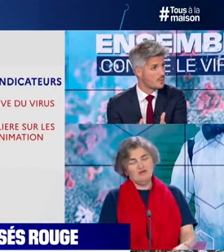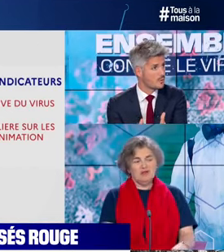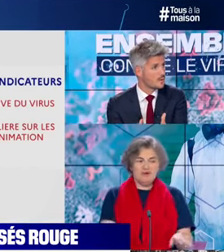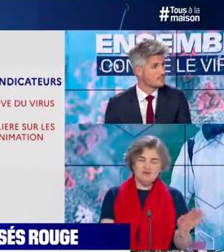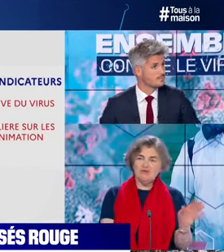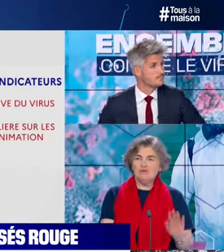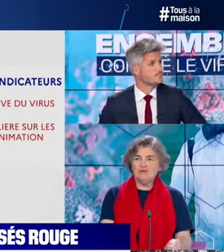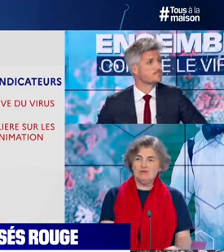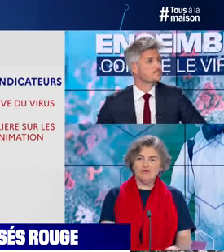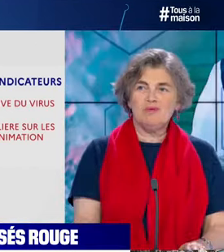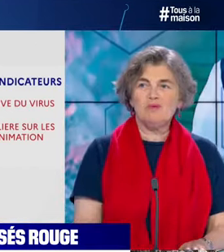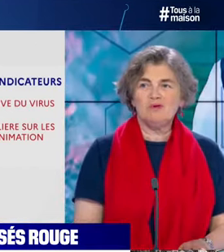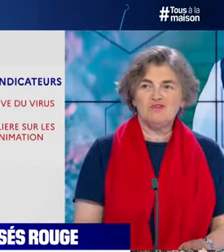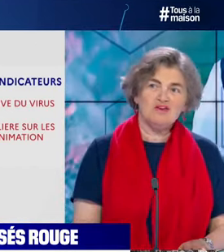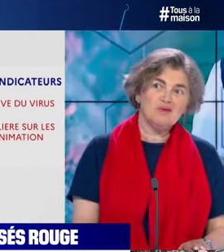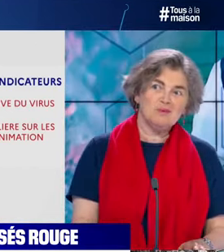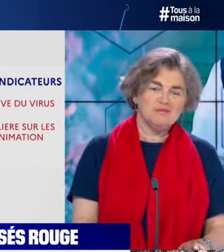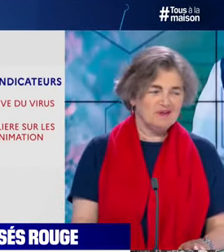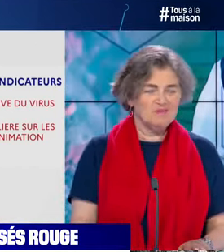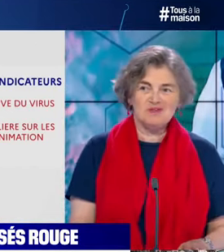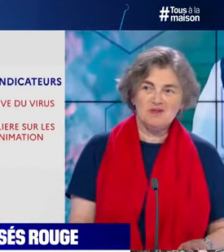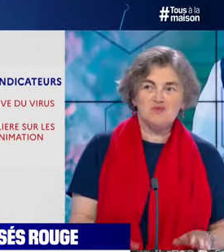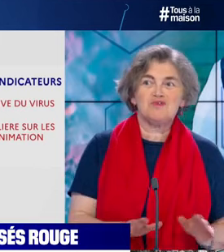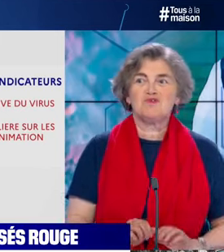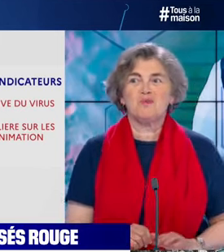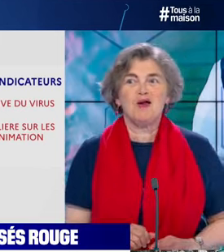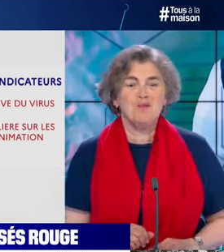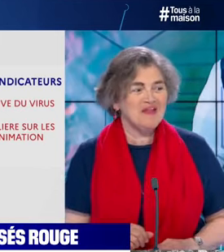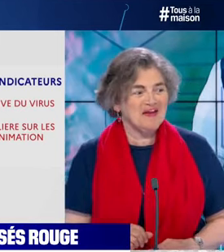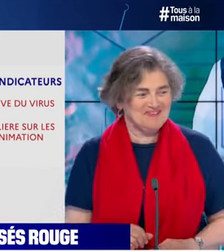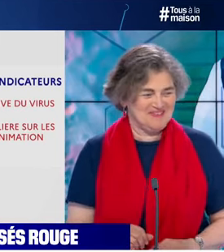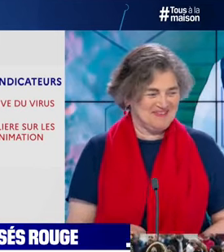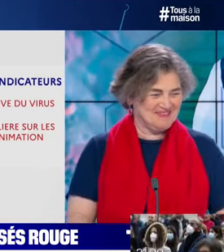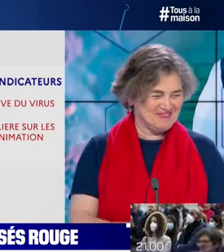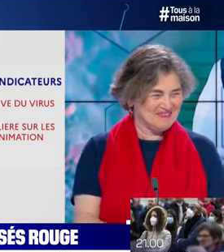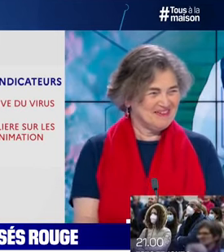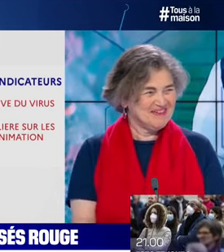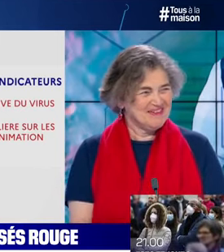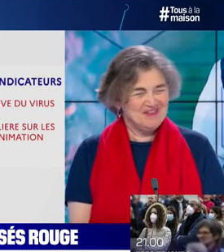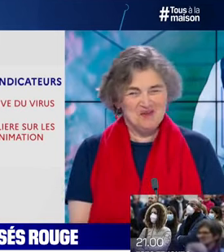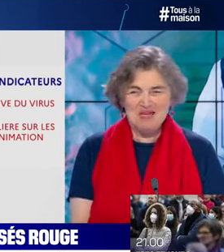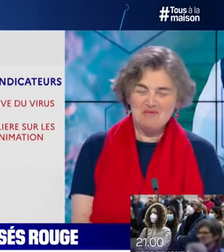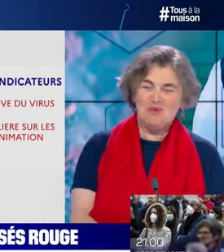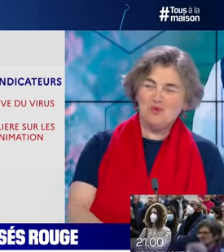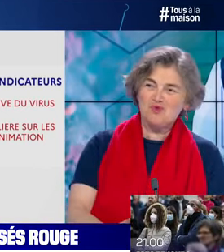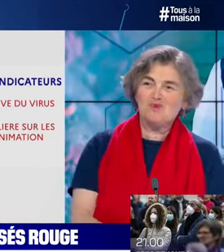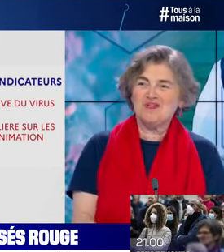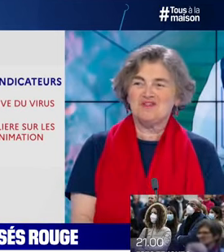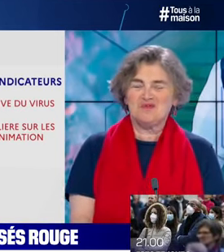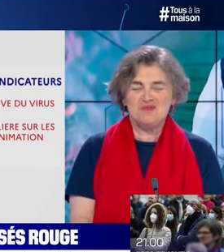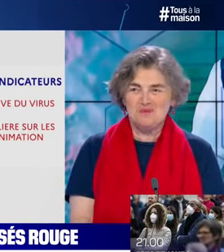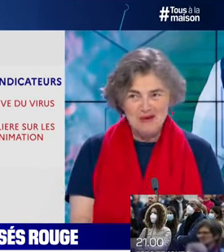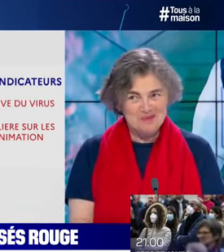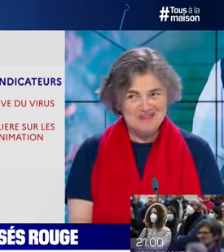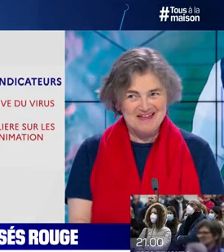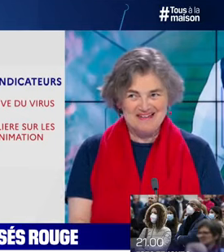Jérôme Salomon le dire. On n'a pas attendu le 11 mai pour être concerné quand même. Oui, parce qu'il y a tous ceux qui ne sont pas à l'hôpital. Ne jouez pas sur les mots, s'il vous plaît. Non, mais il y a heureusement des